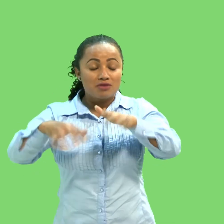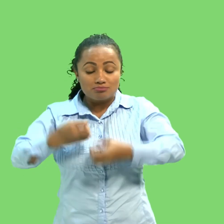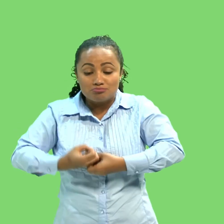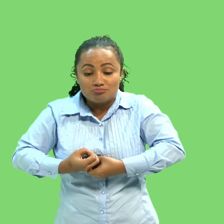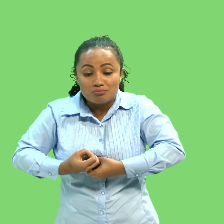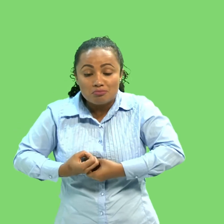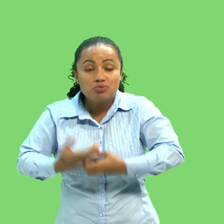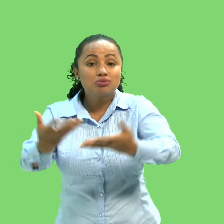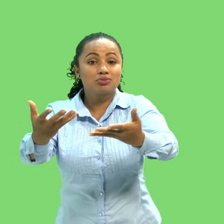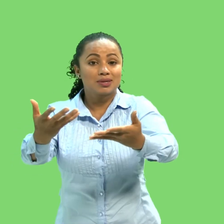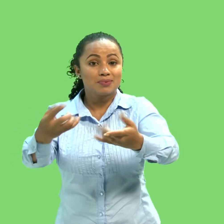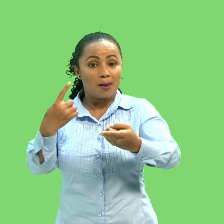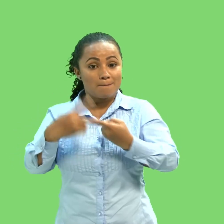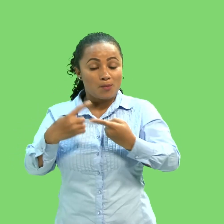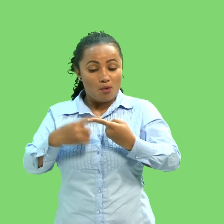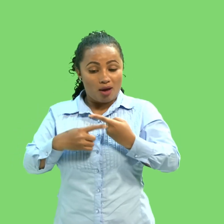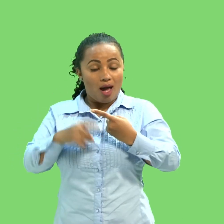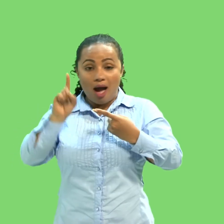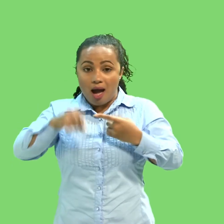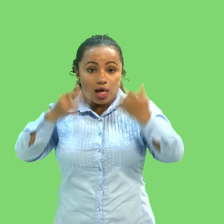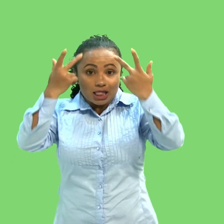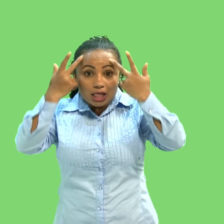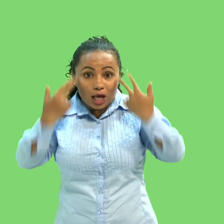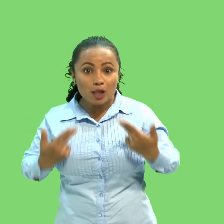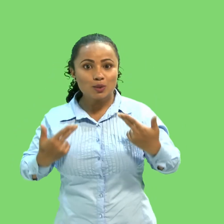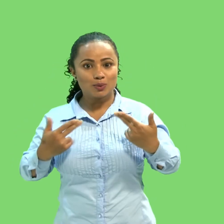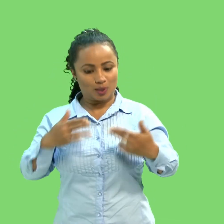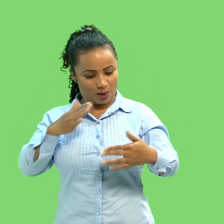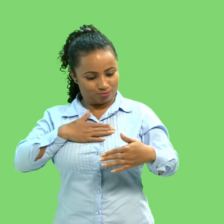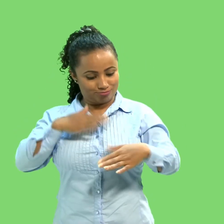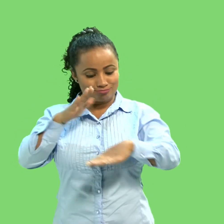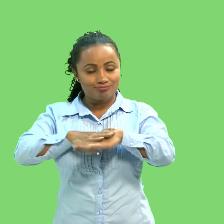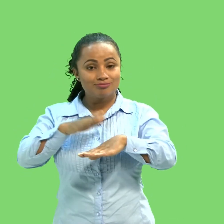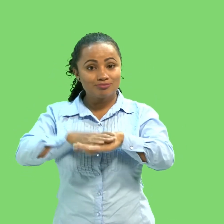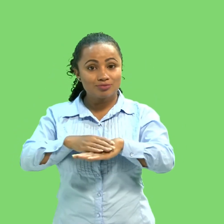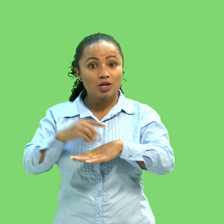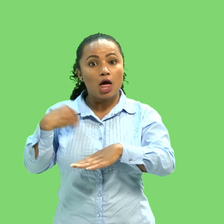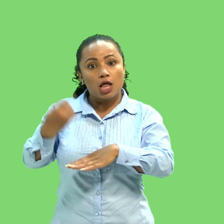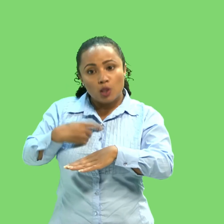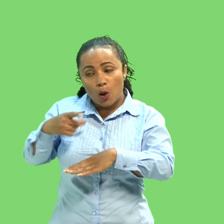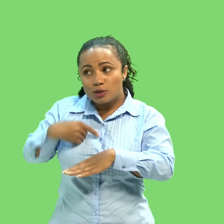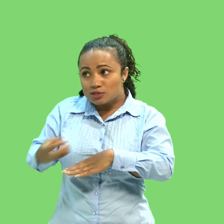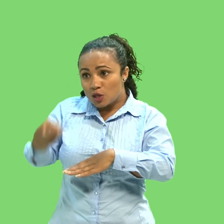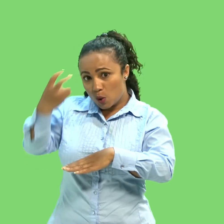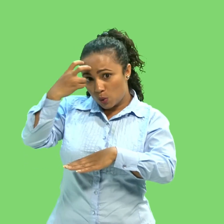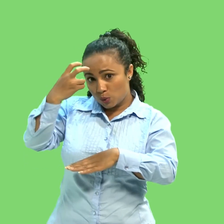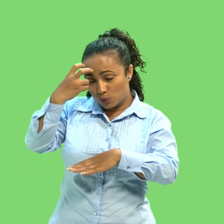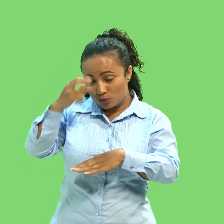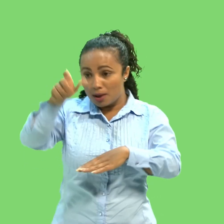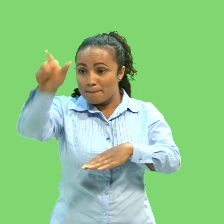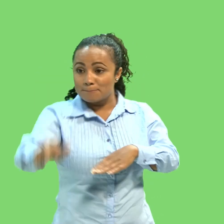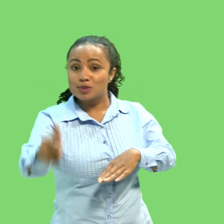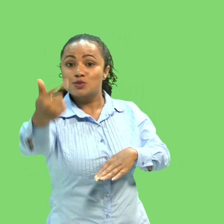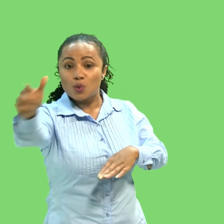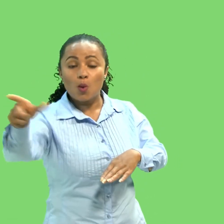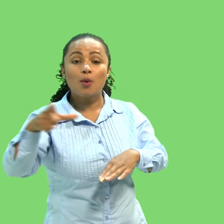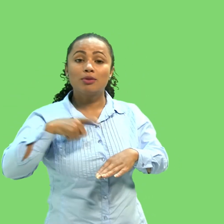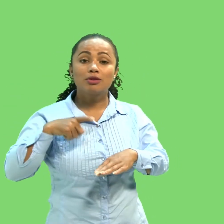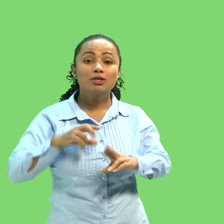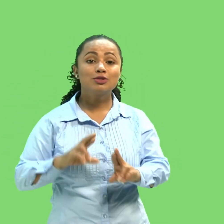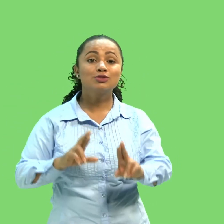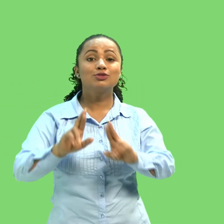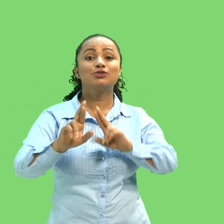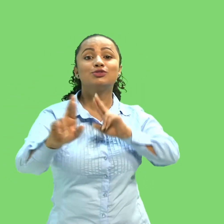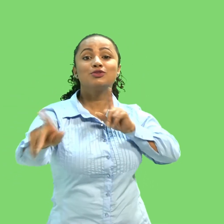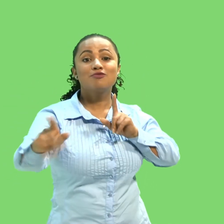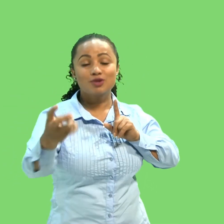somos perpassados por toda uma cultura, nem o que o outro vai interpretar ou como vai reagir. Só podemos fazer